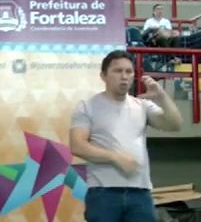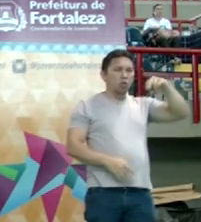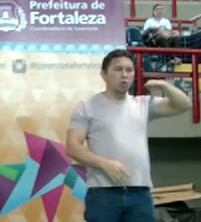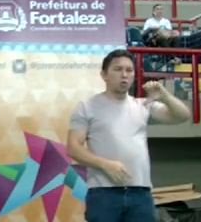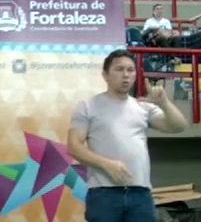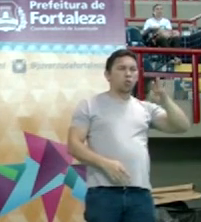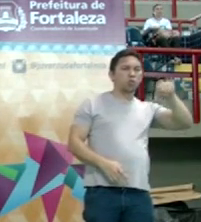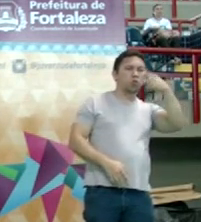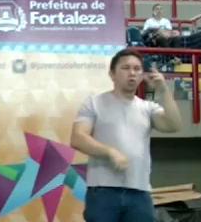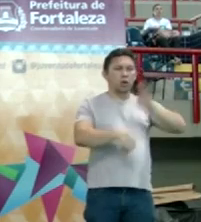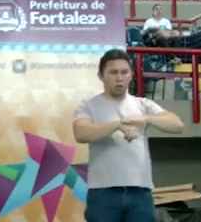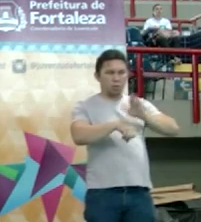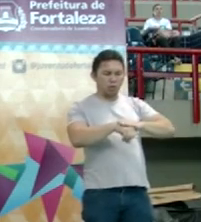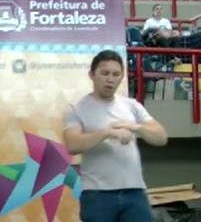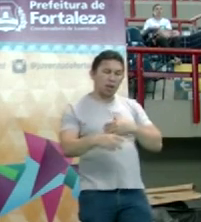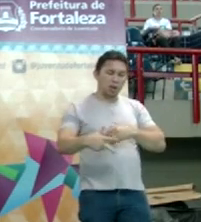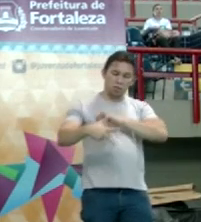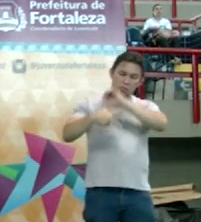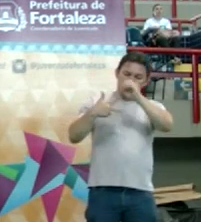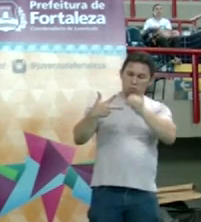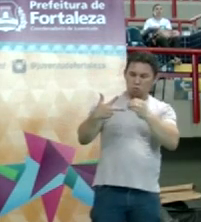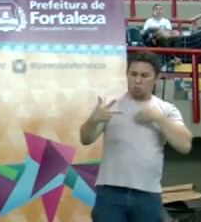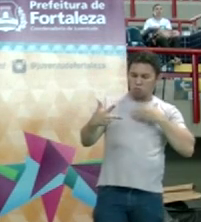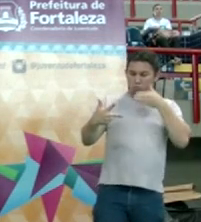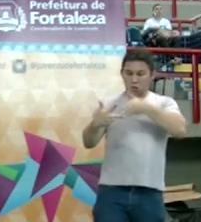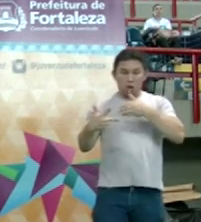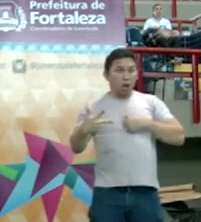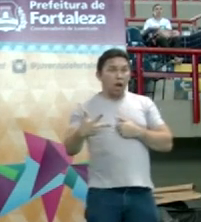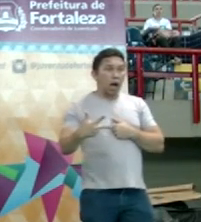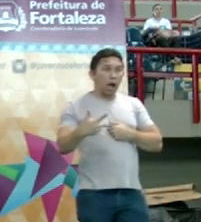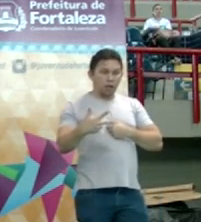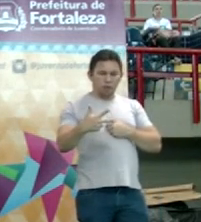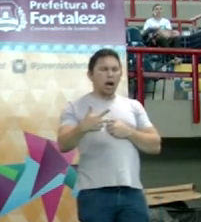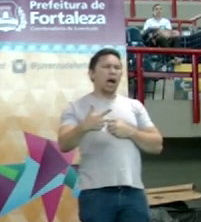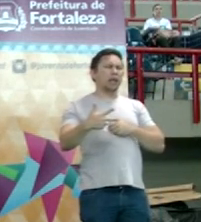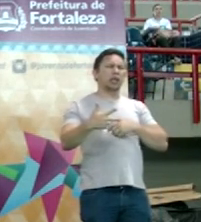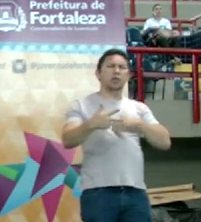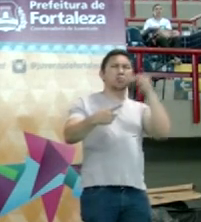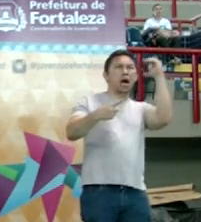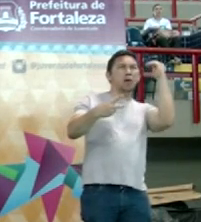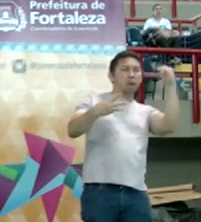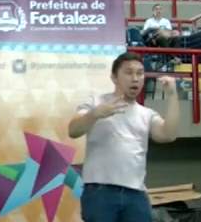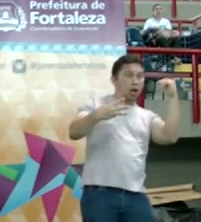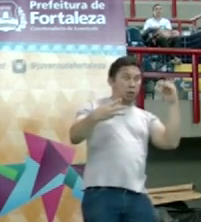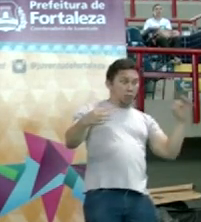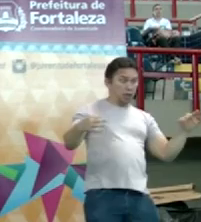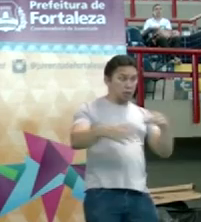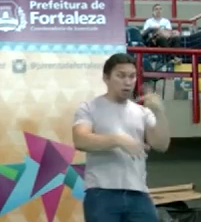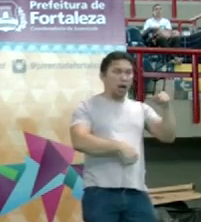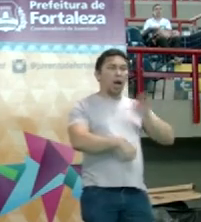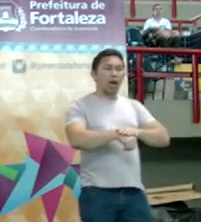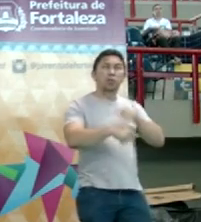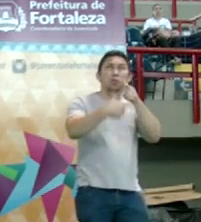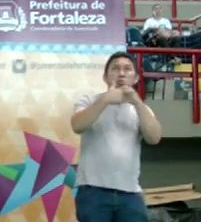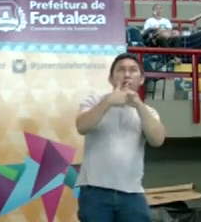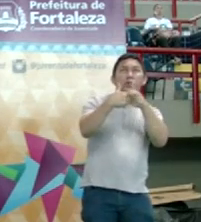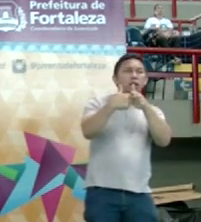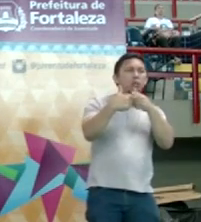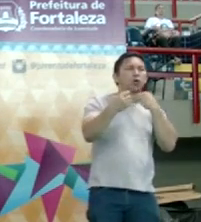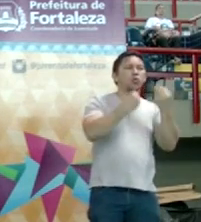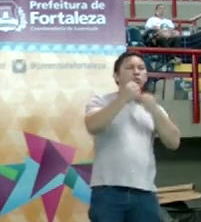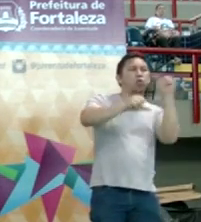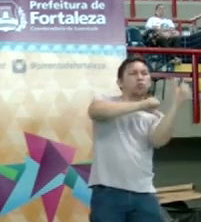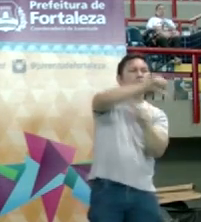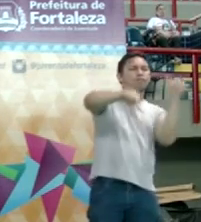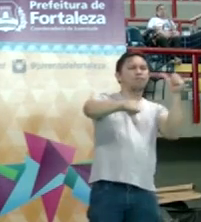somos nós que apresentamos possíveis saídas, que o Enem chama de intervenção, para